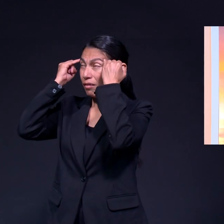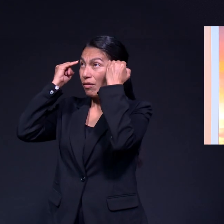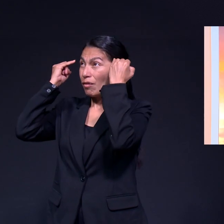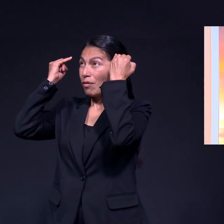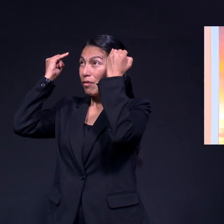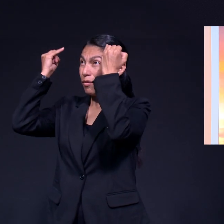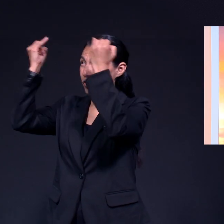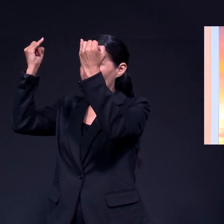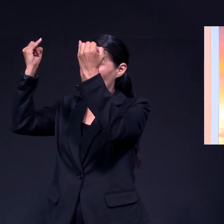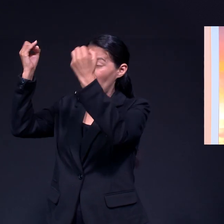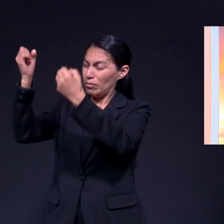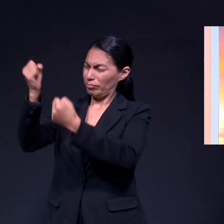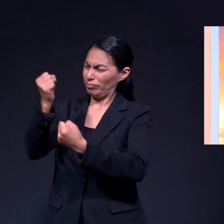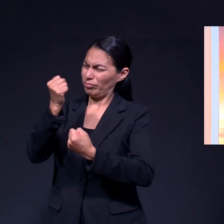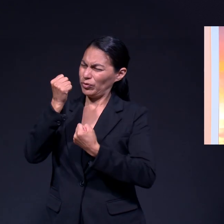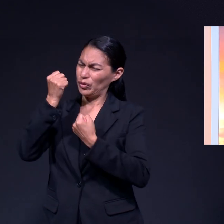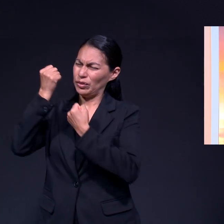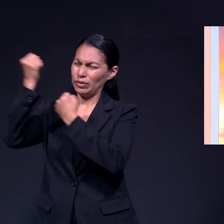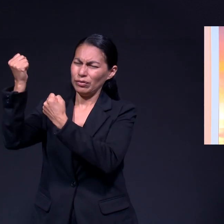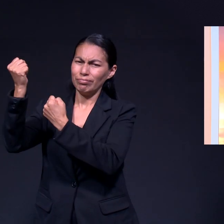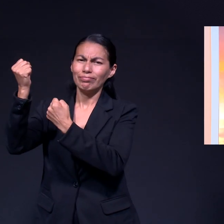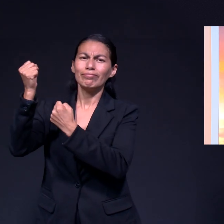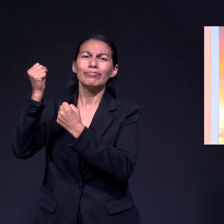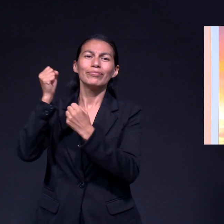Omnipotente